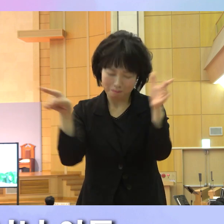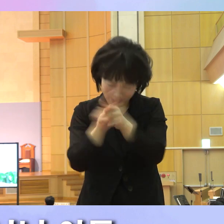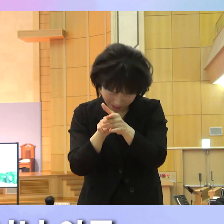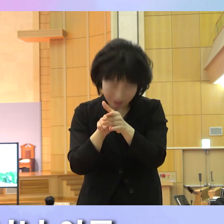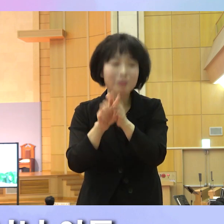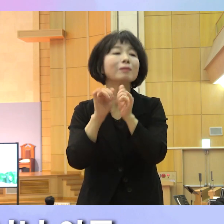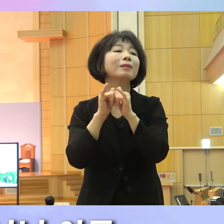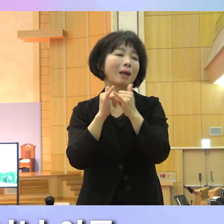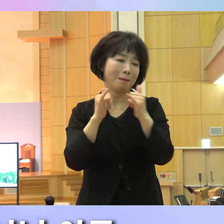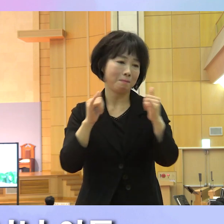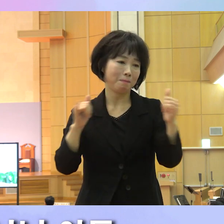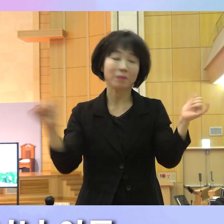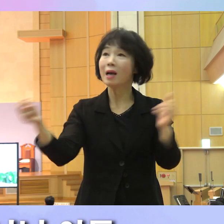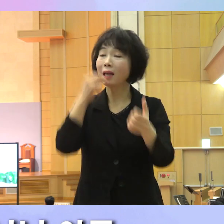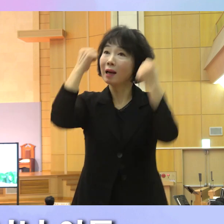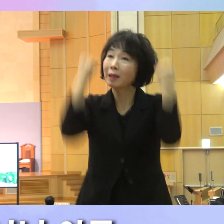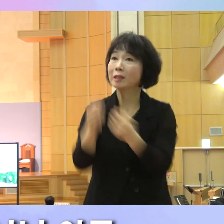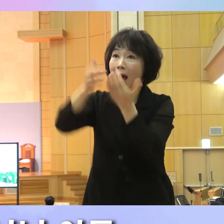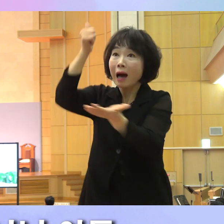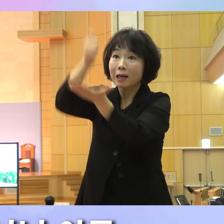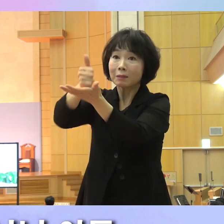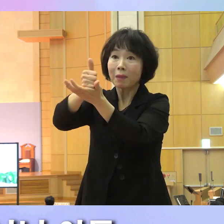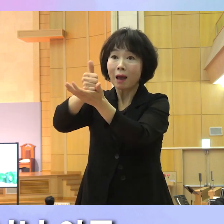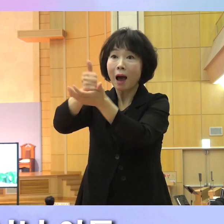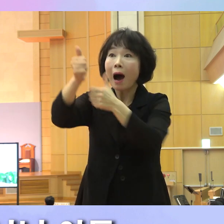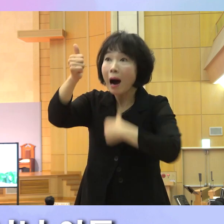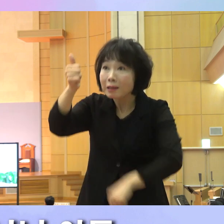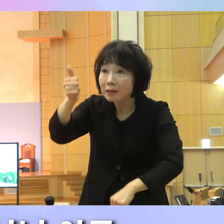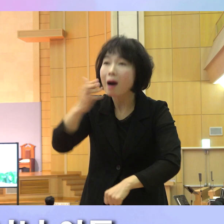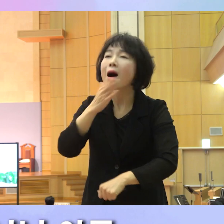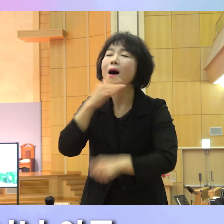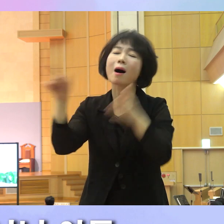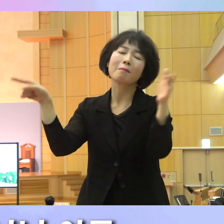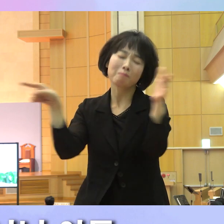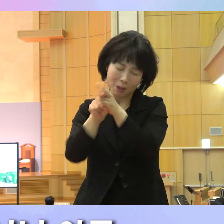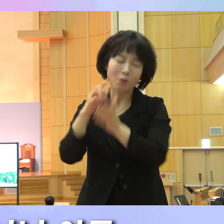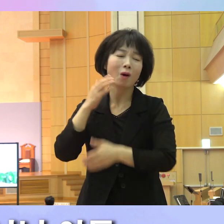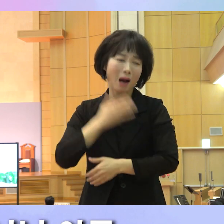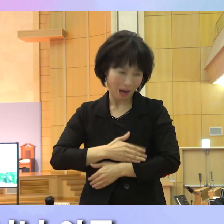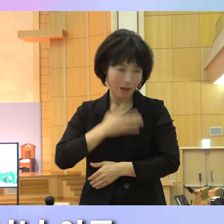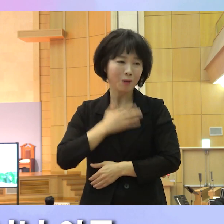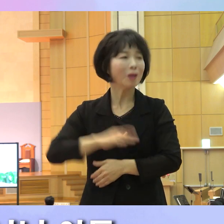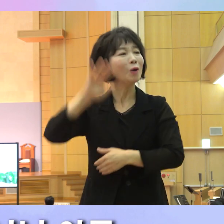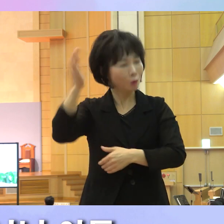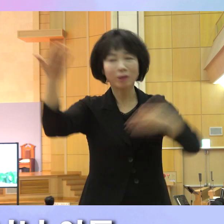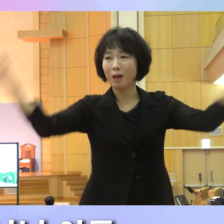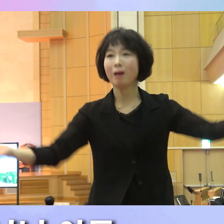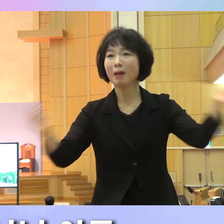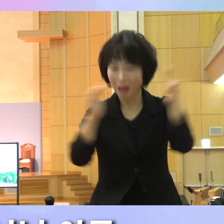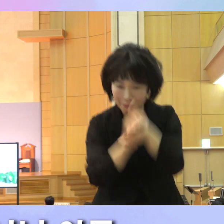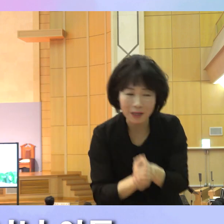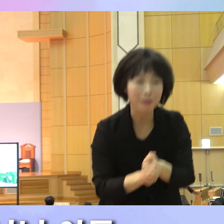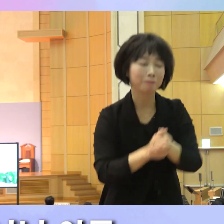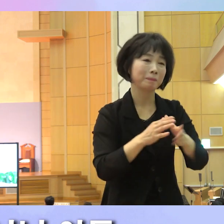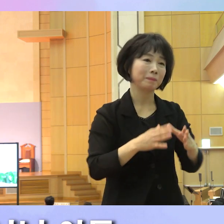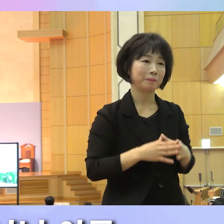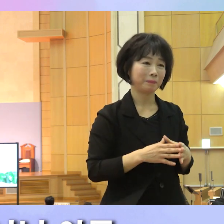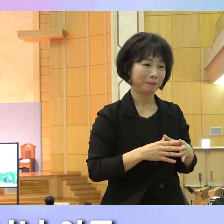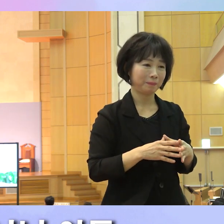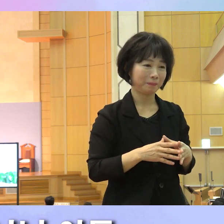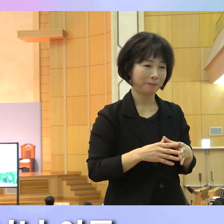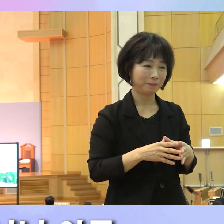살아계신 하나님이라는 말이 알고 깨닫고 그렇게 말하는 거고,